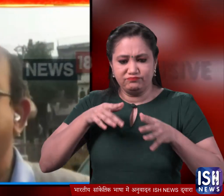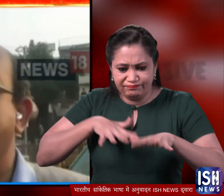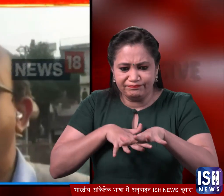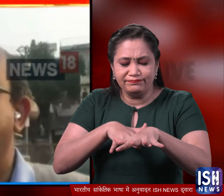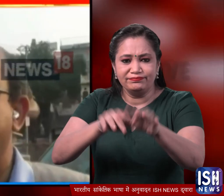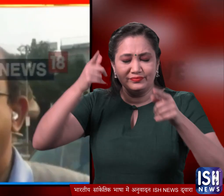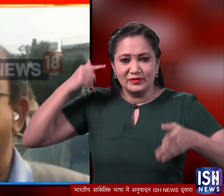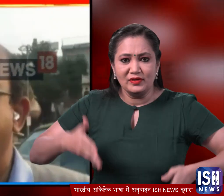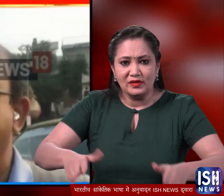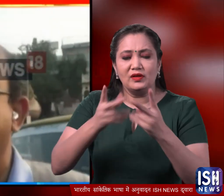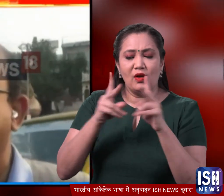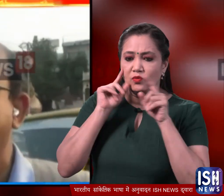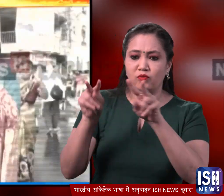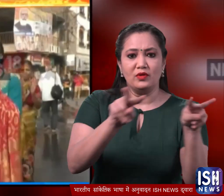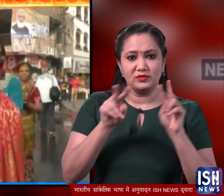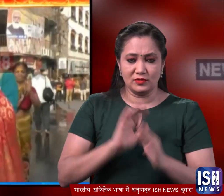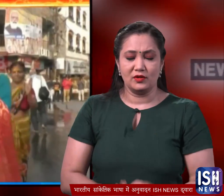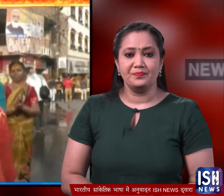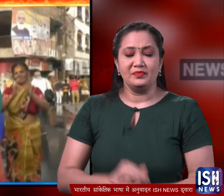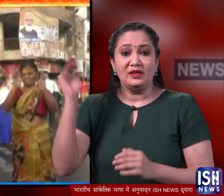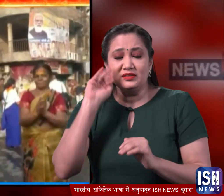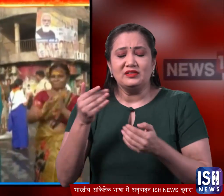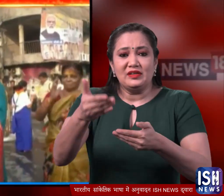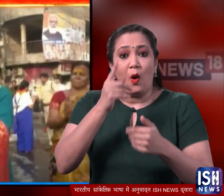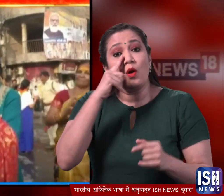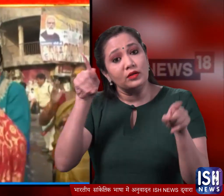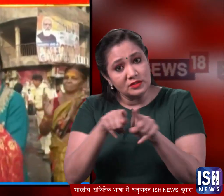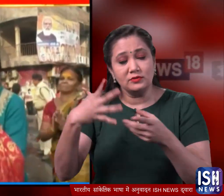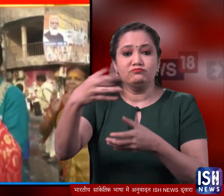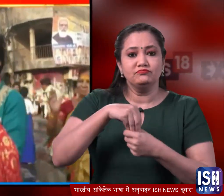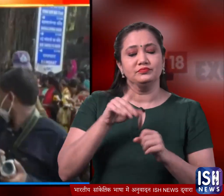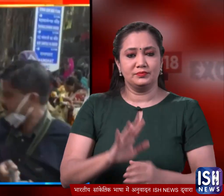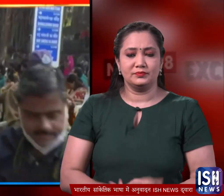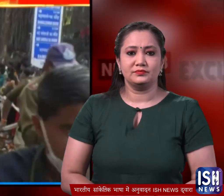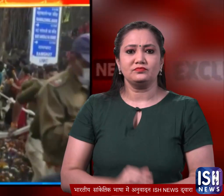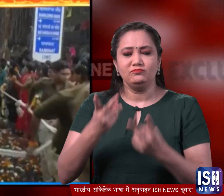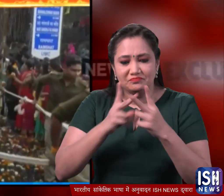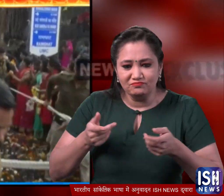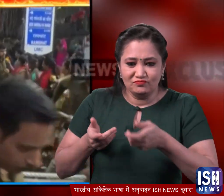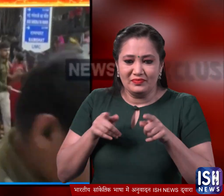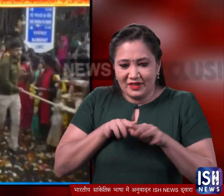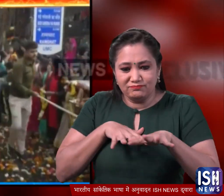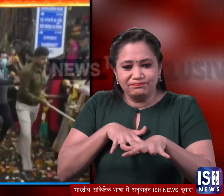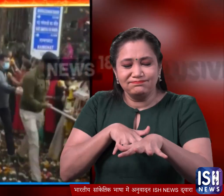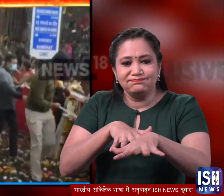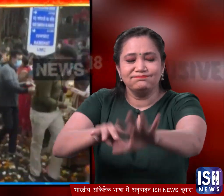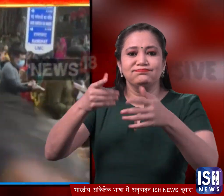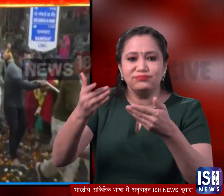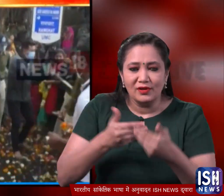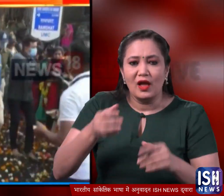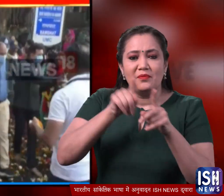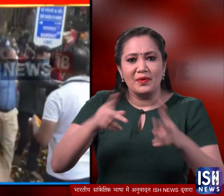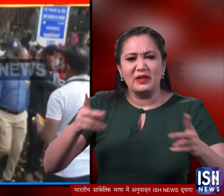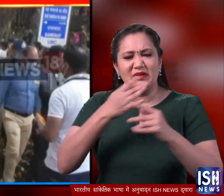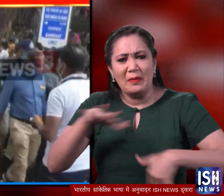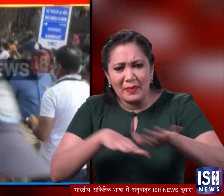मार्ग में दिक्कत थी मार्ग का सुदृढ़ीकरण किया गया है। महाकाल के स्वागत में महिलाएं भी पीछे नहीं रहीं। जहां जहां से सवारी निकली वहां उसके स्वागत में